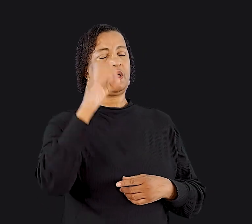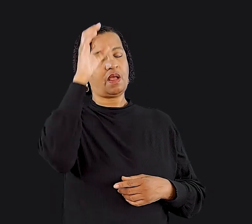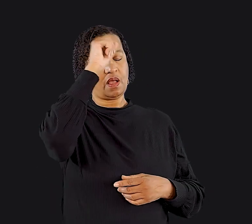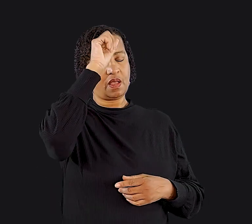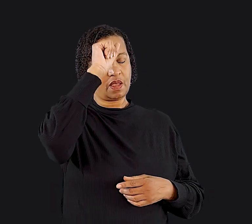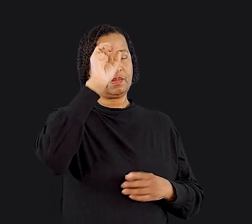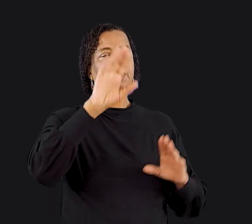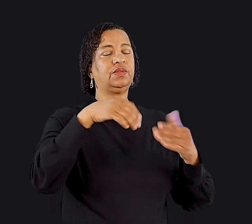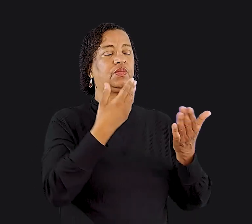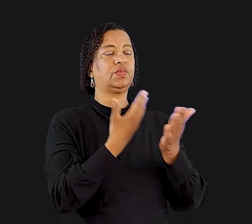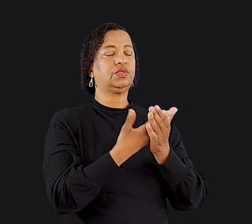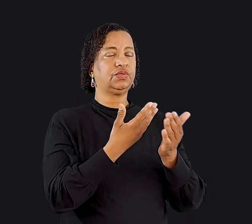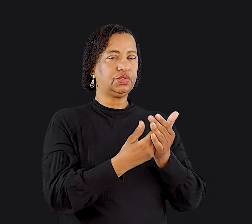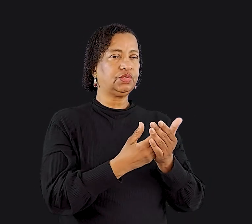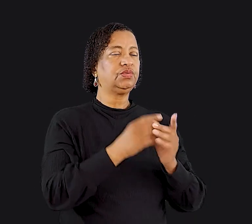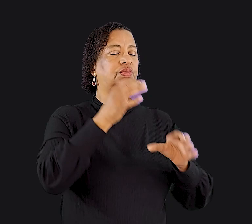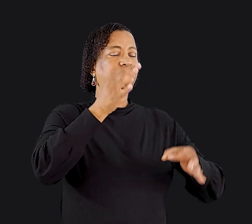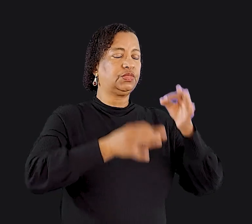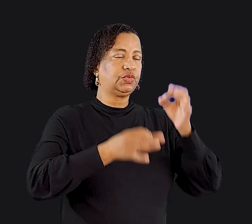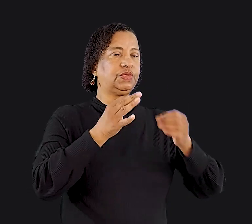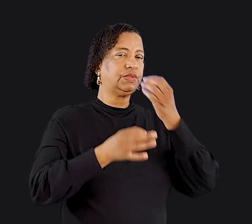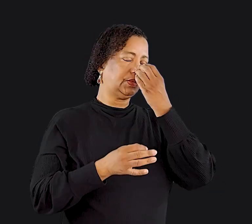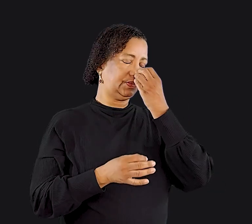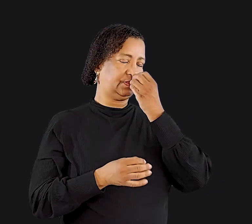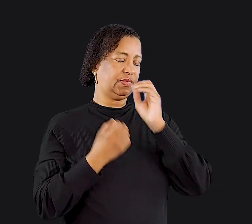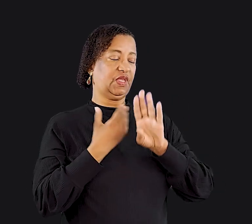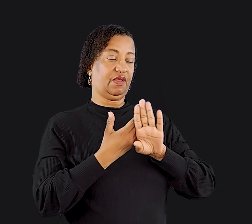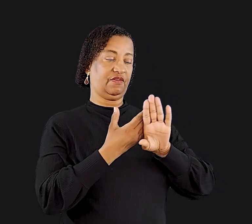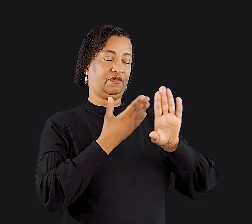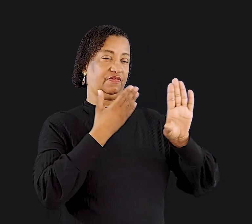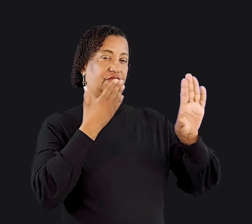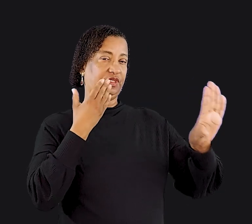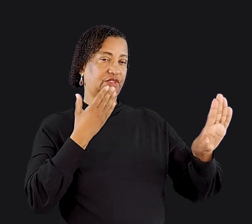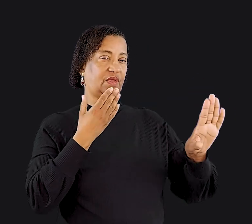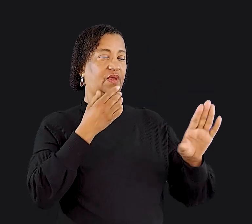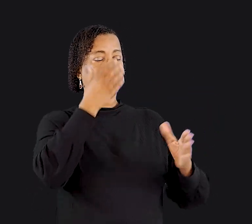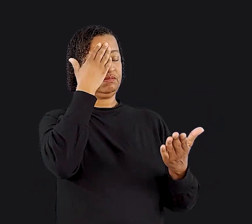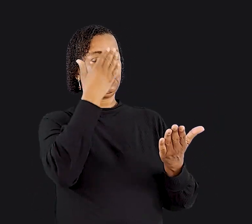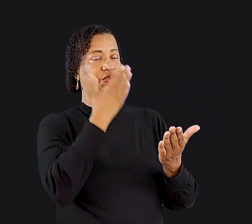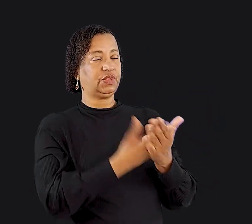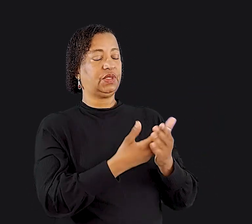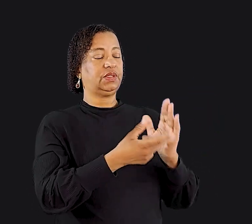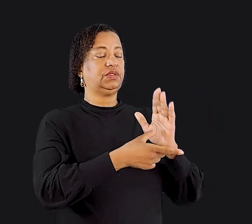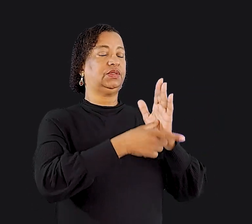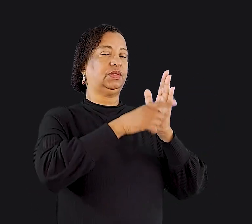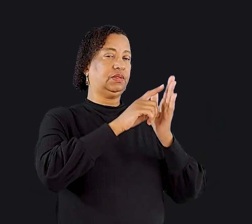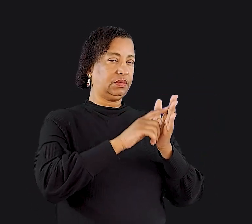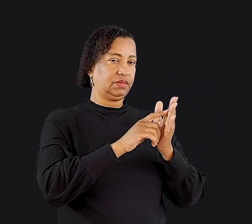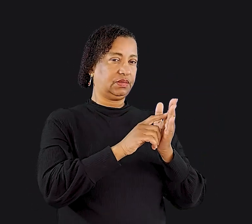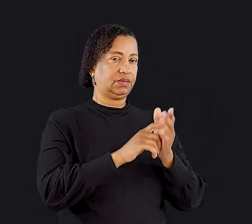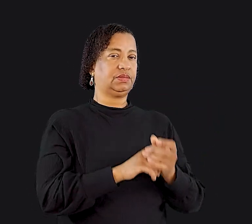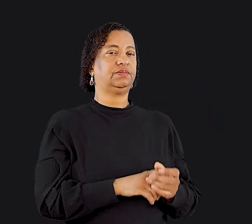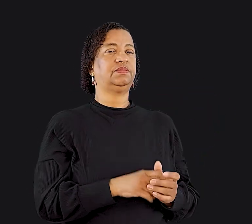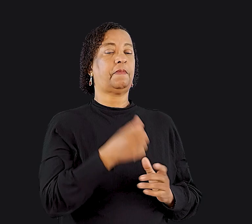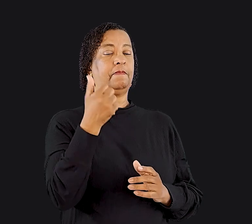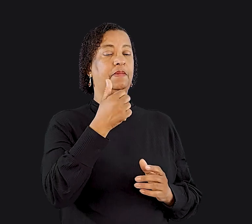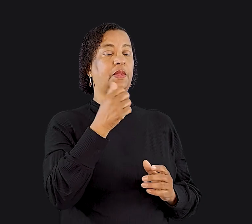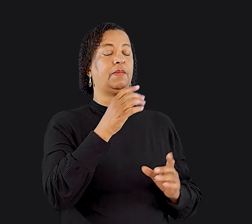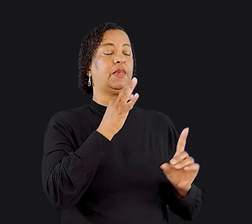significa apostasia quando estudamos o livro de Juízes. Afastar-se do que você acreditava antes. Em 1